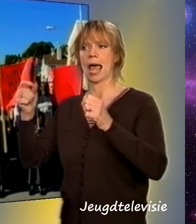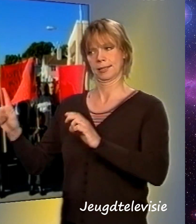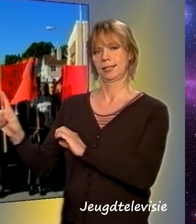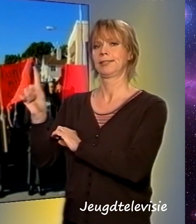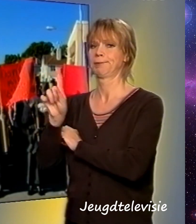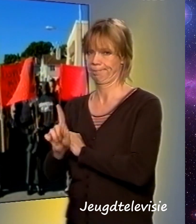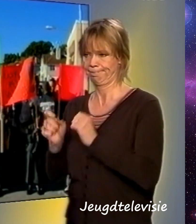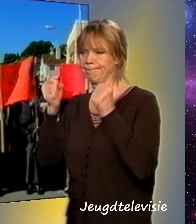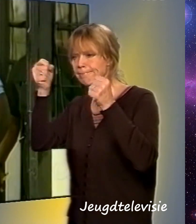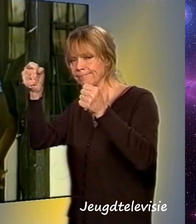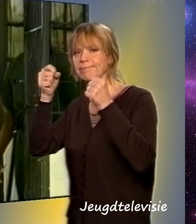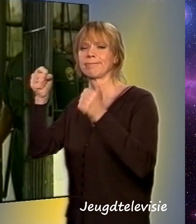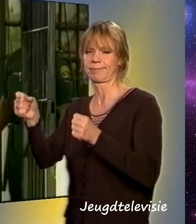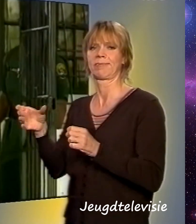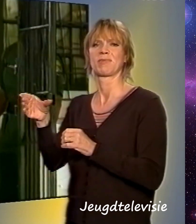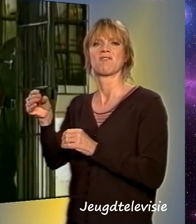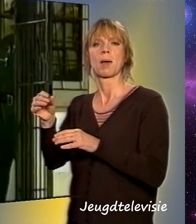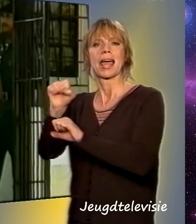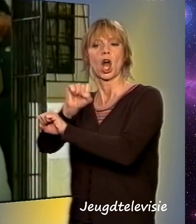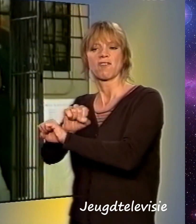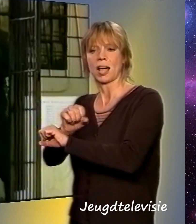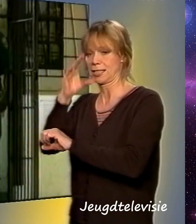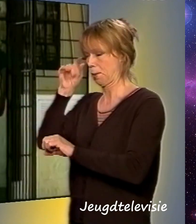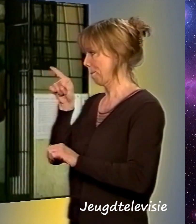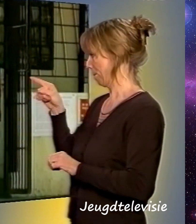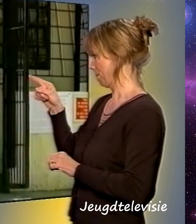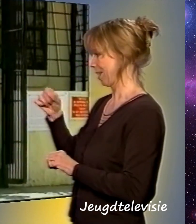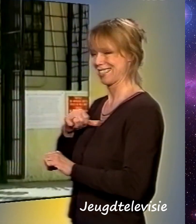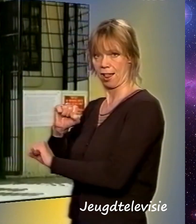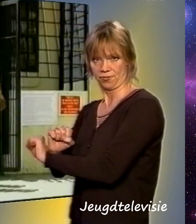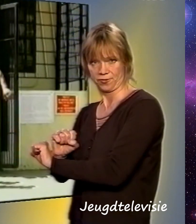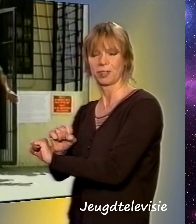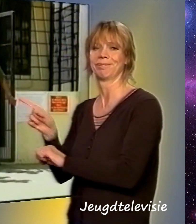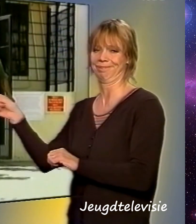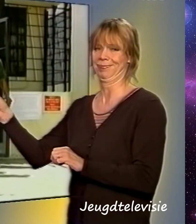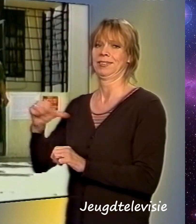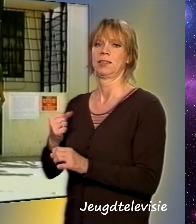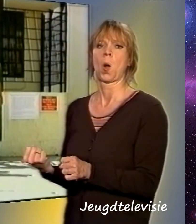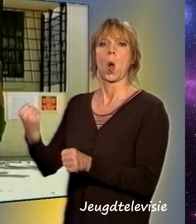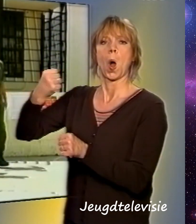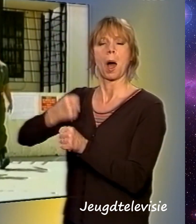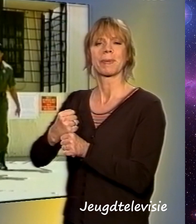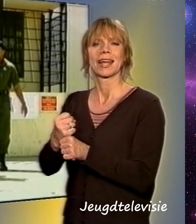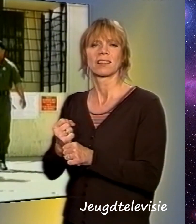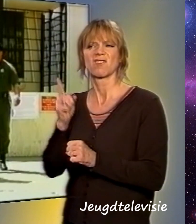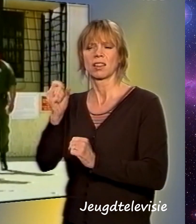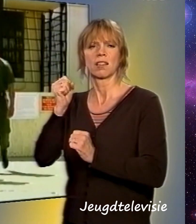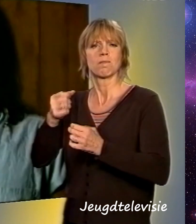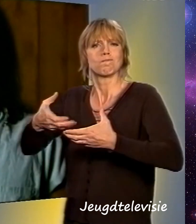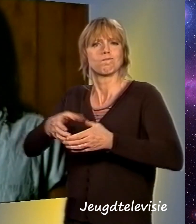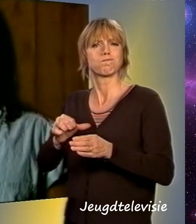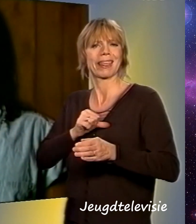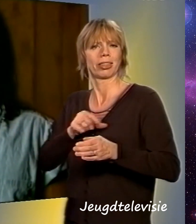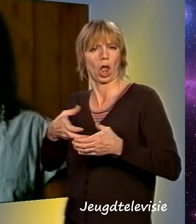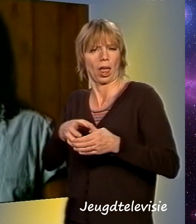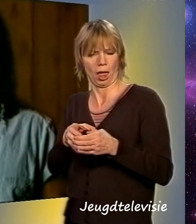voor de gevangenis waar deze man vast zit hij is de oprichter van een gewelddadige bende hij zit in de gevangenis omdat hij bij een